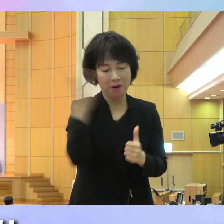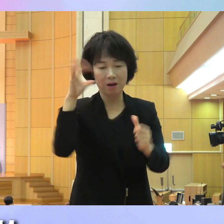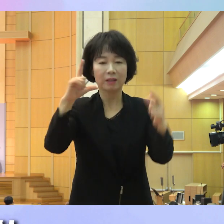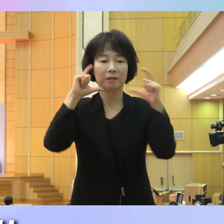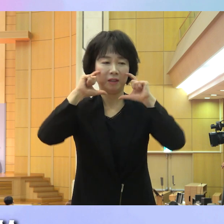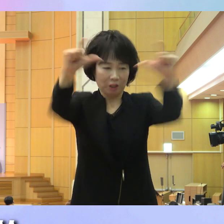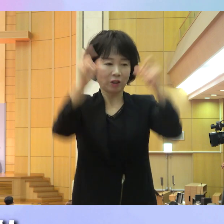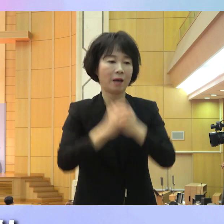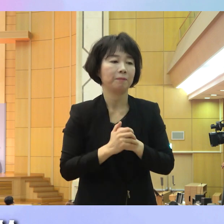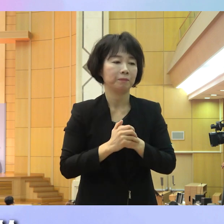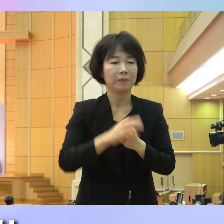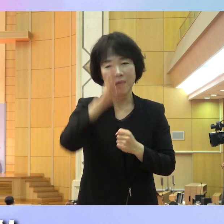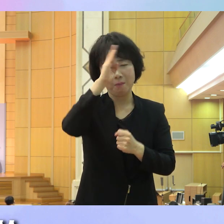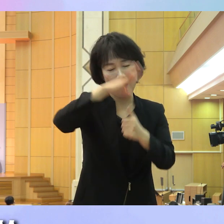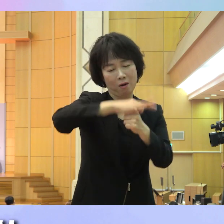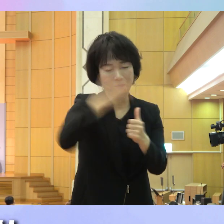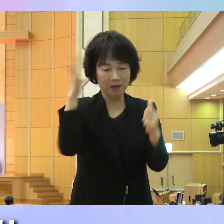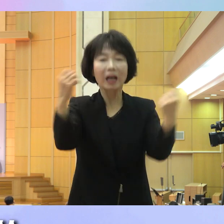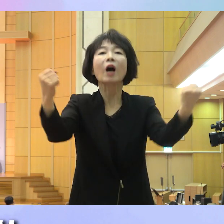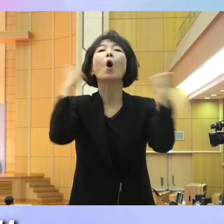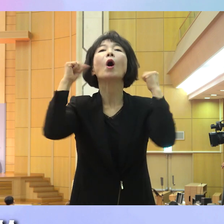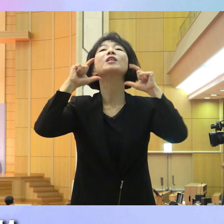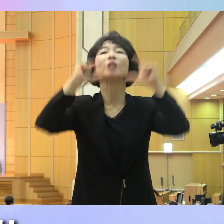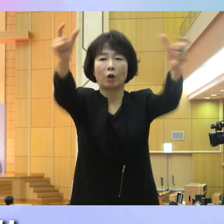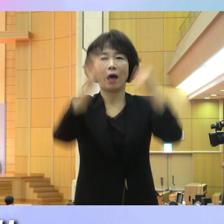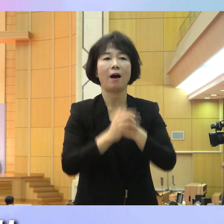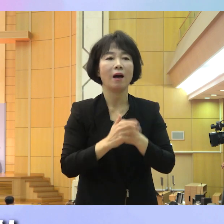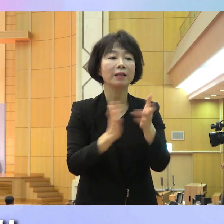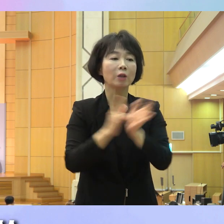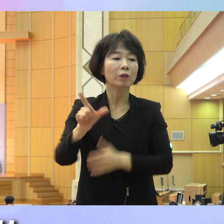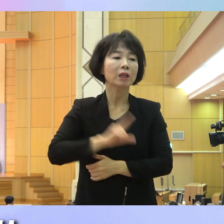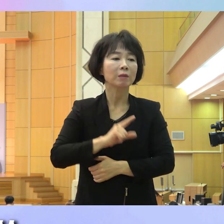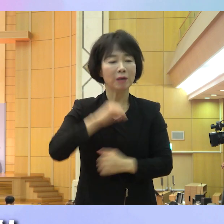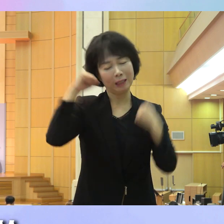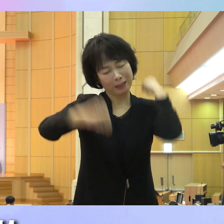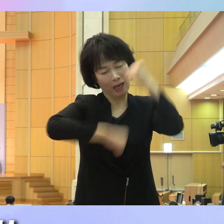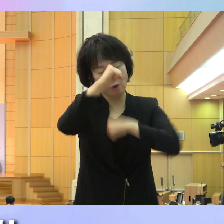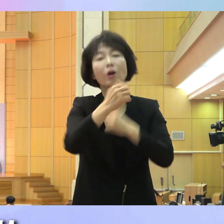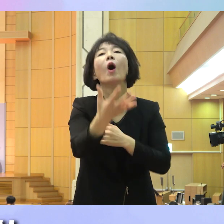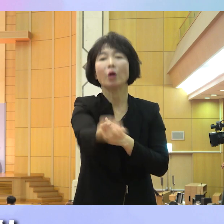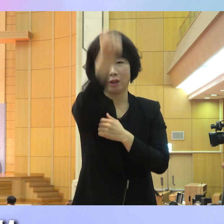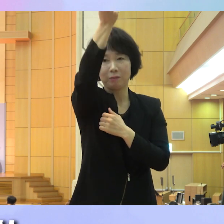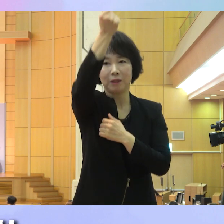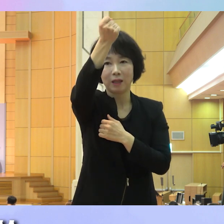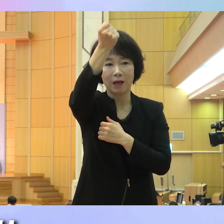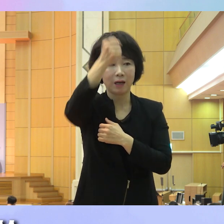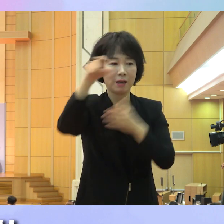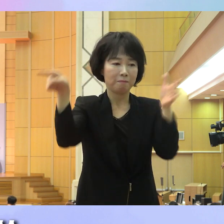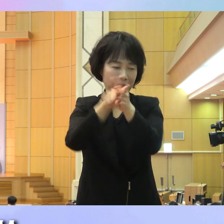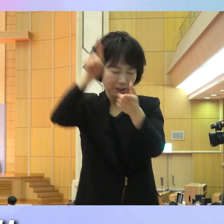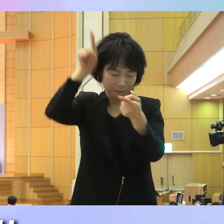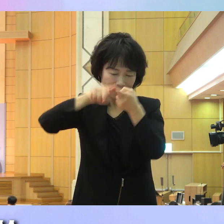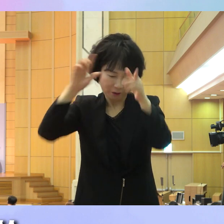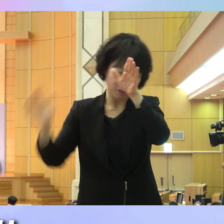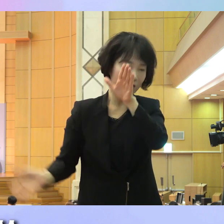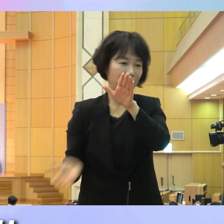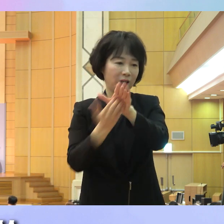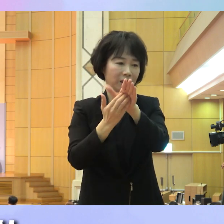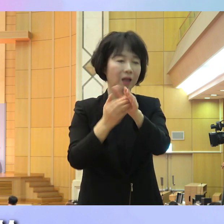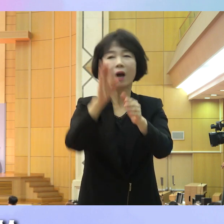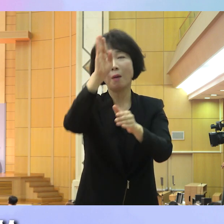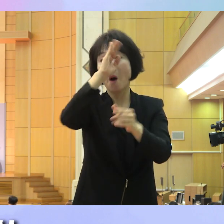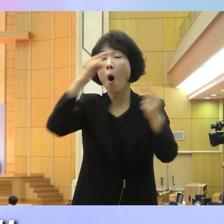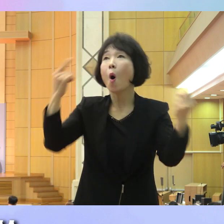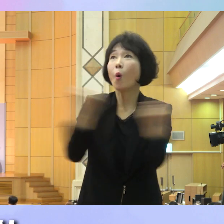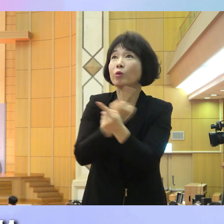놓일지어다. 병에서 놓일지어다. 예수 이름으로 자유함을 얻었느니라. 믿음대로 될지어다. 주님이 치유해